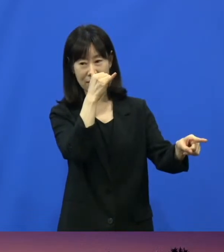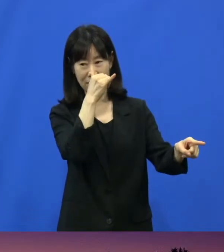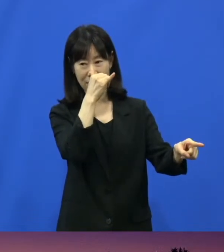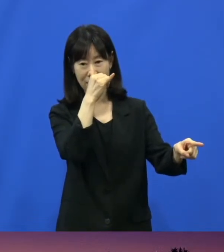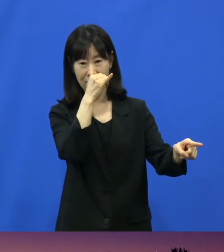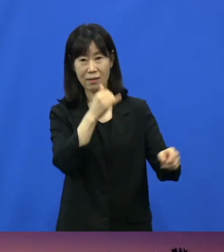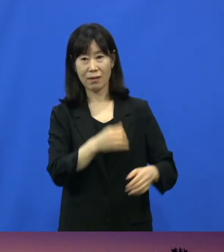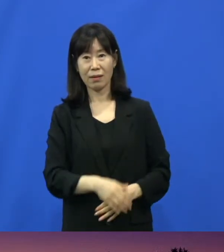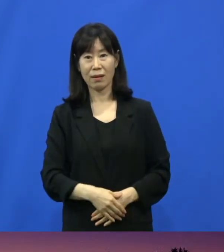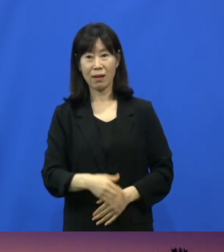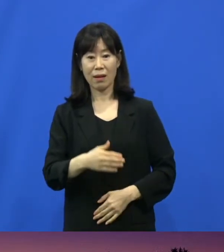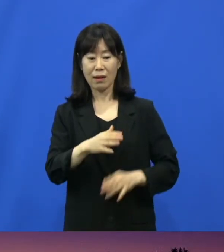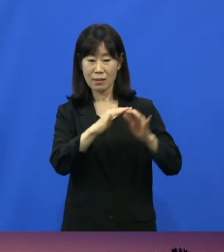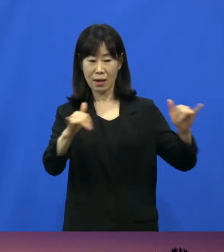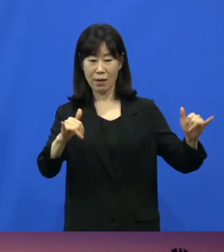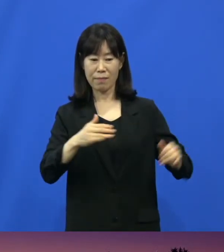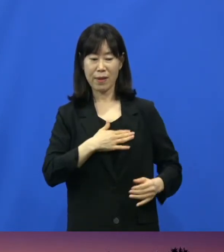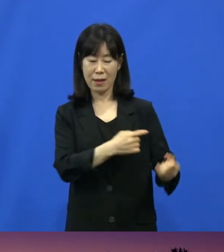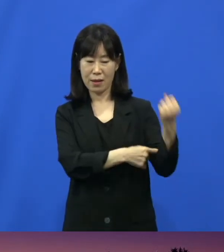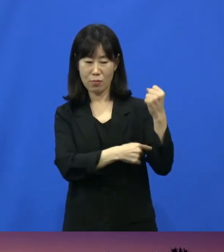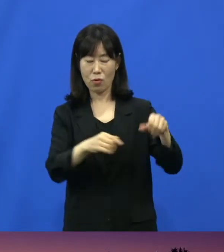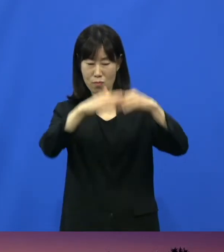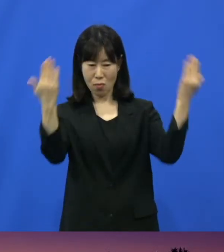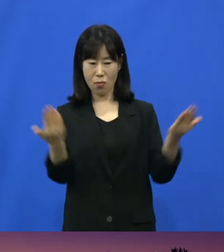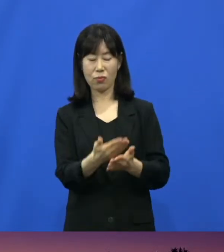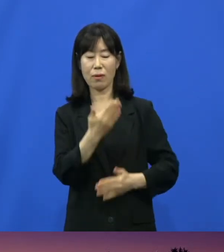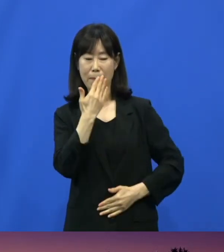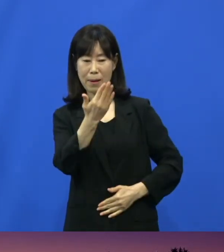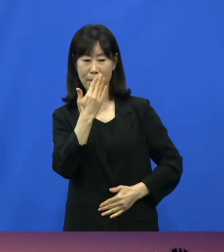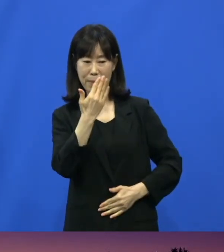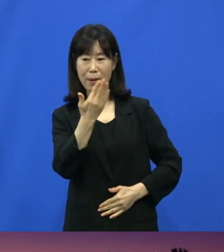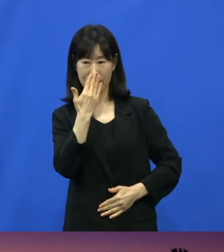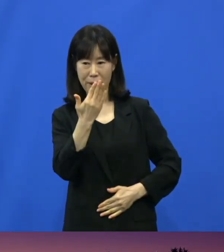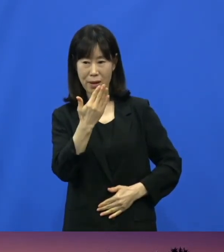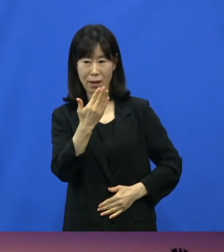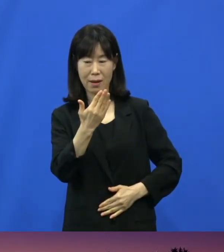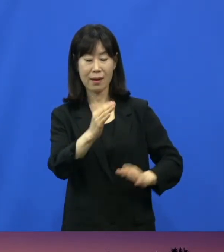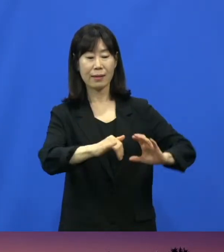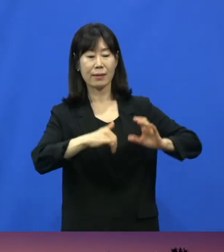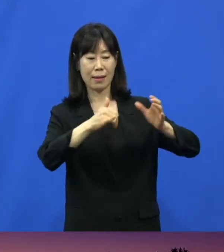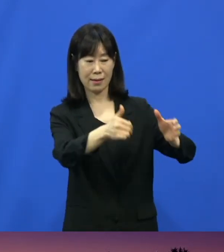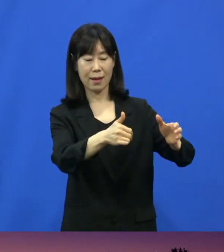수 있다는 거. 내 힘으로, 내 능력으로.